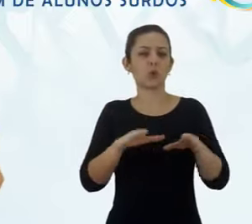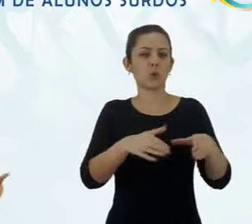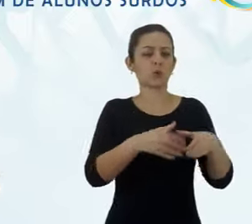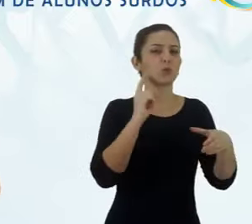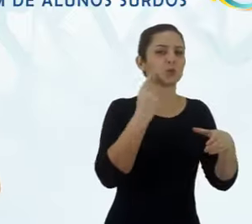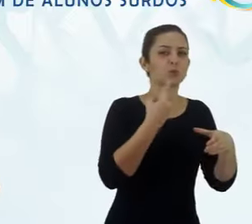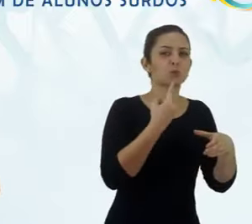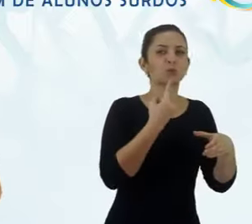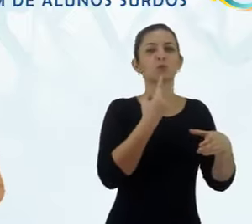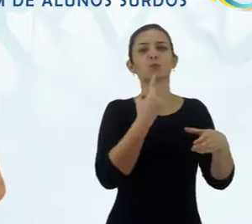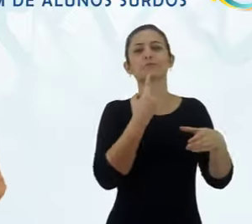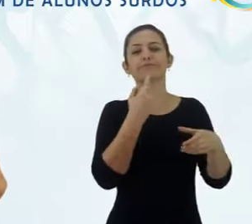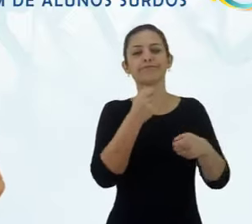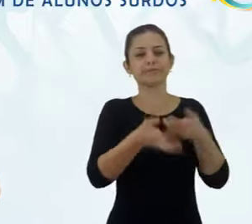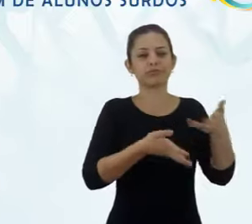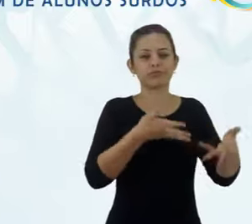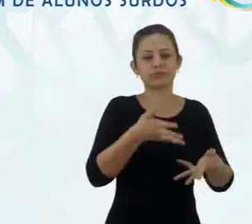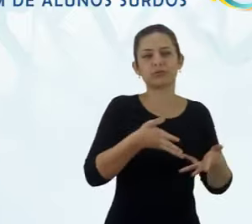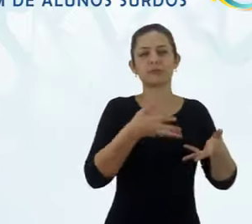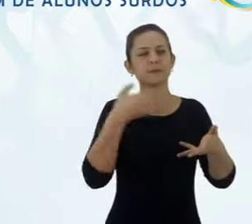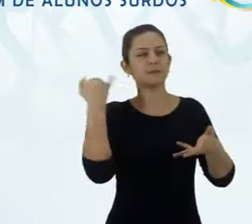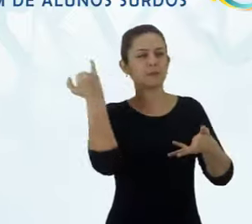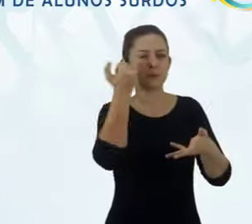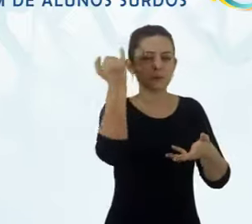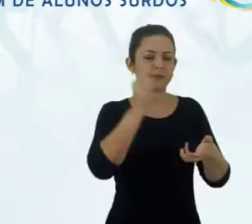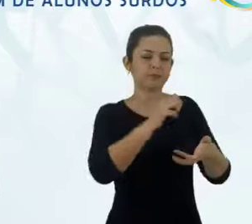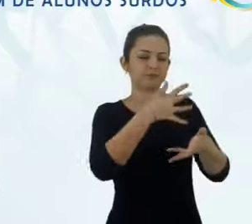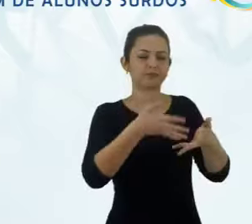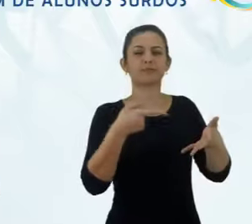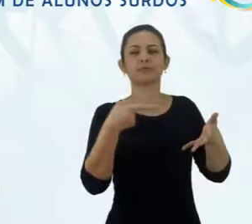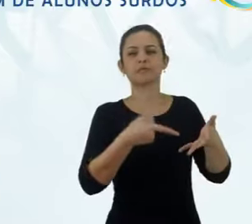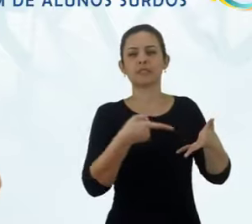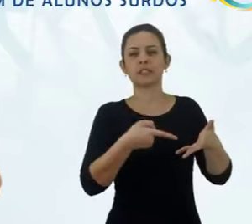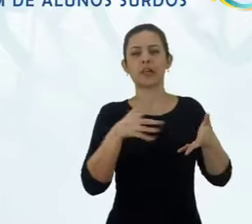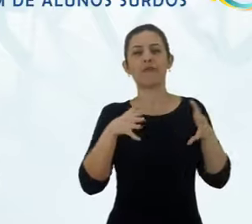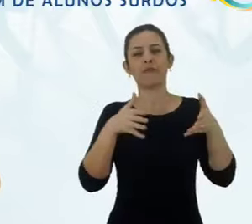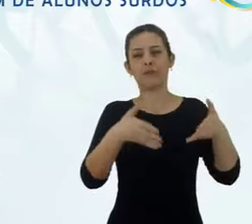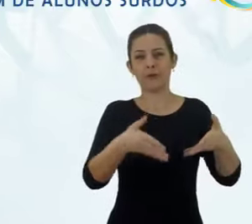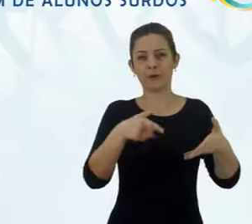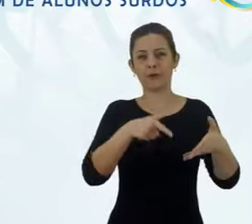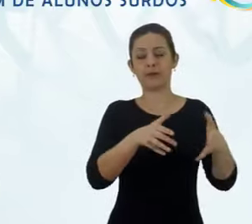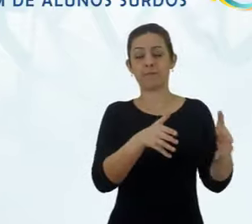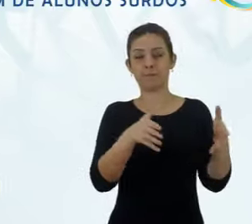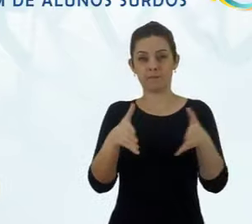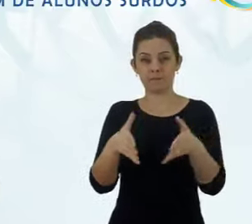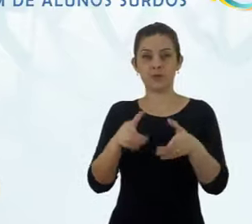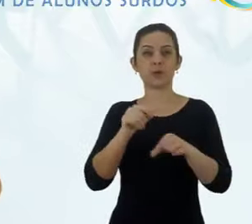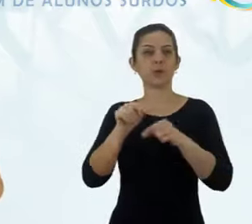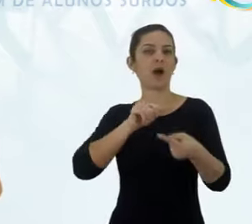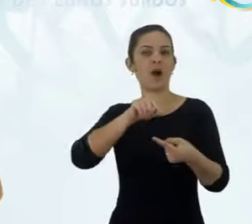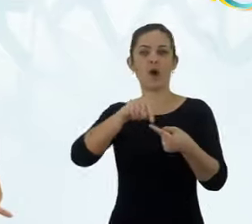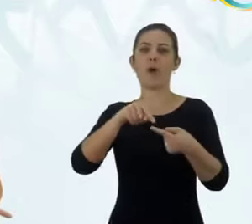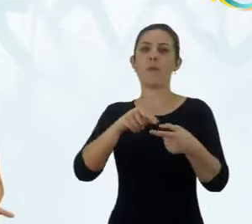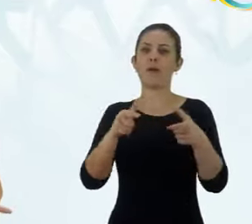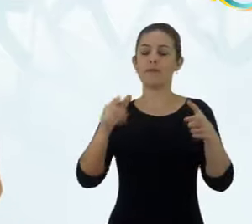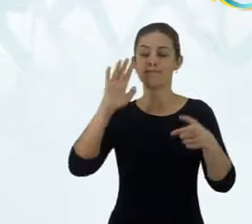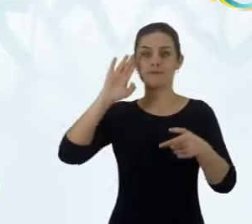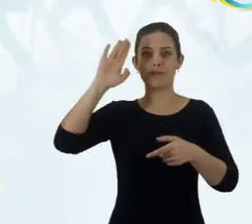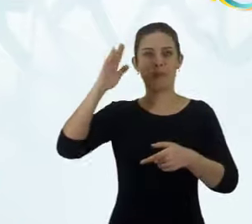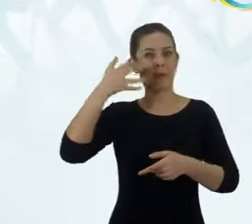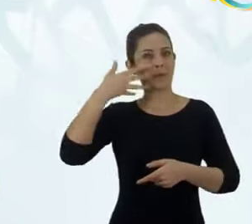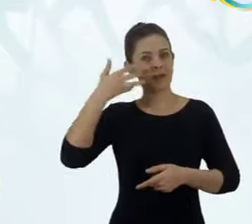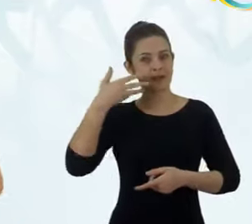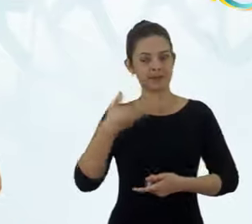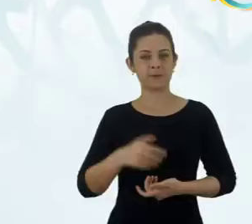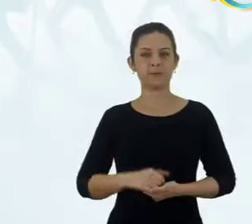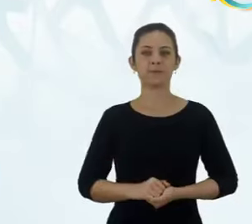né, da comunidade surda, da Libras e sua importância. Então eu vou focar um pouco agora nessa parte, que é o objetivo maior que eu